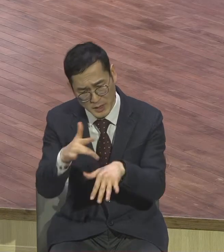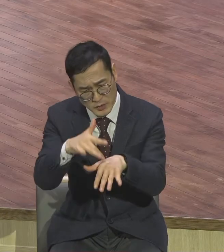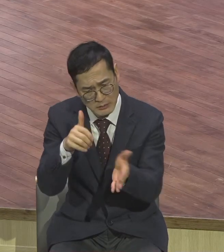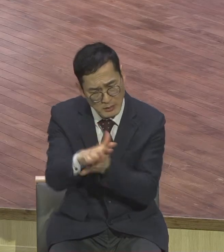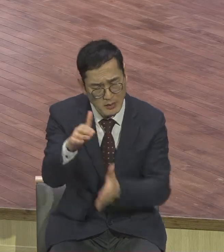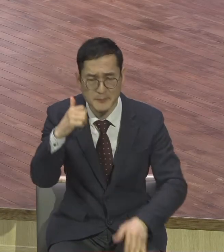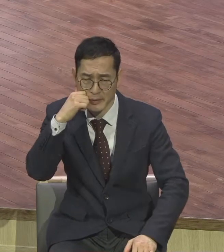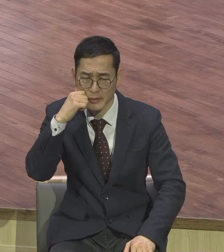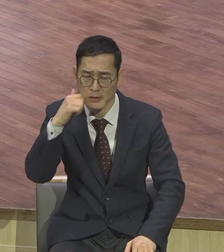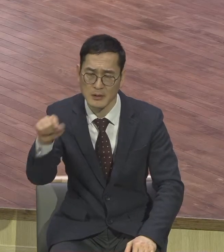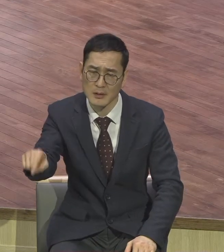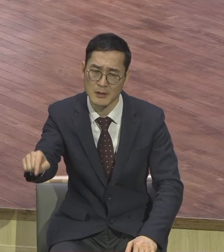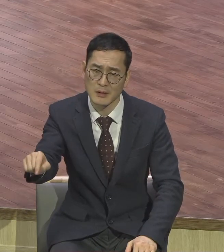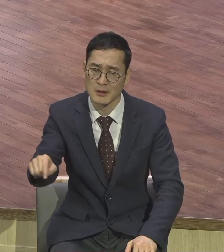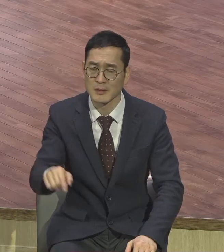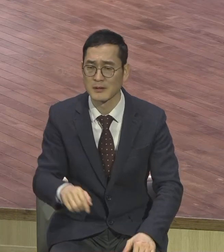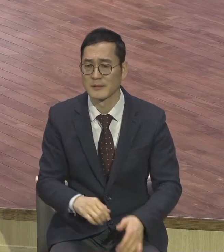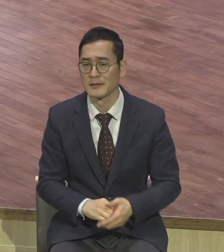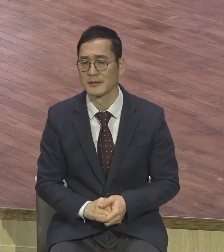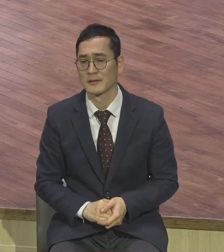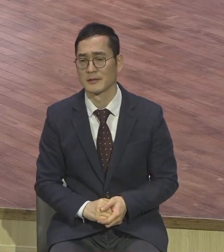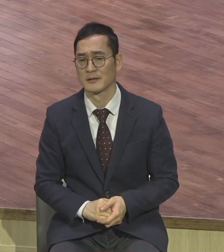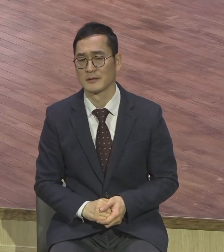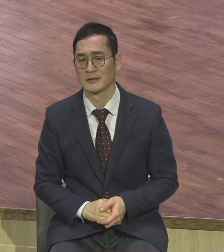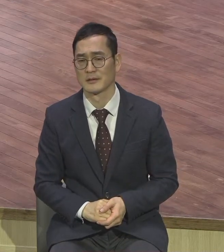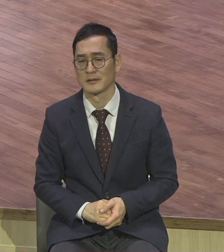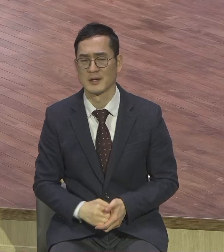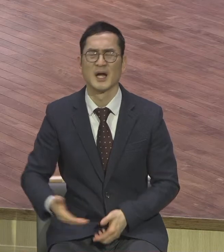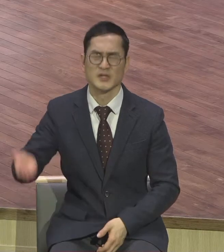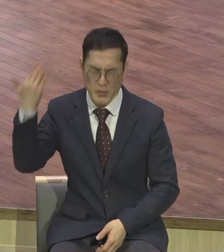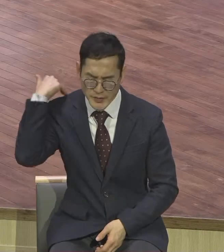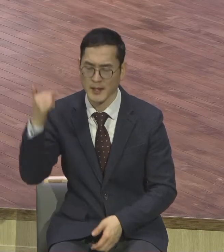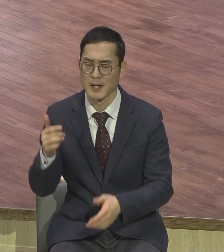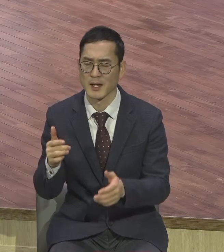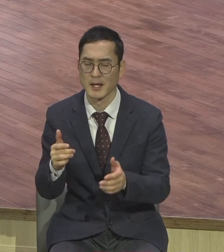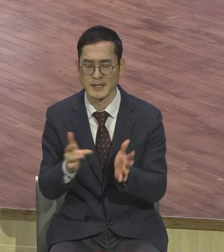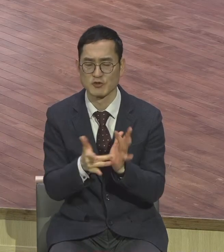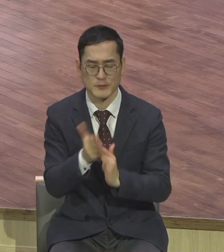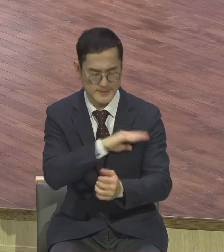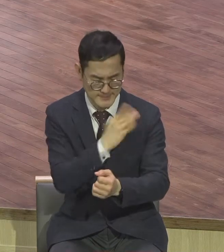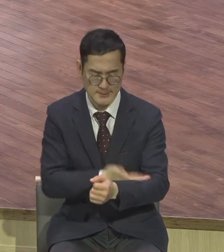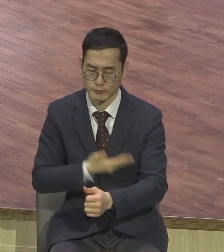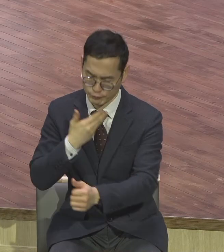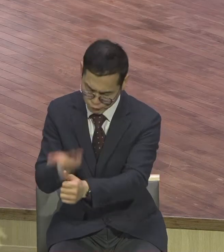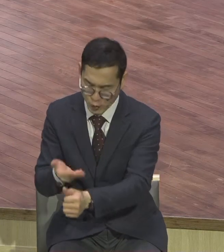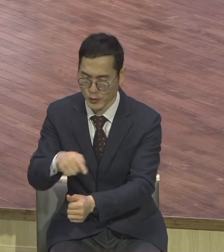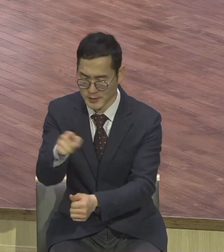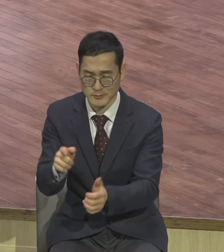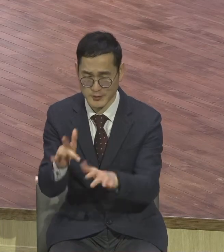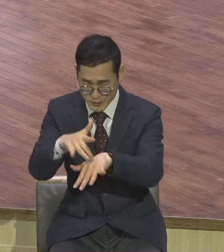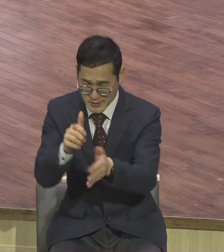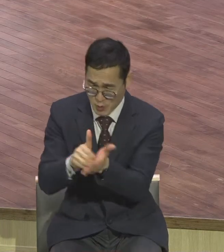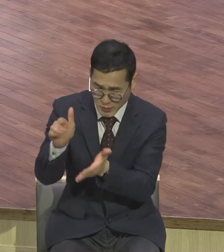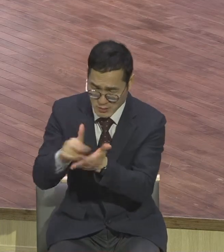힘입고 귀신을 쫓아내고 치유의 역사를 체험을 했습니다. 그런데